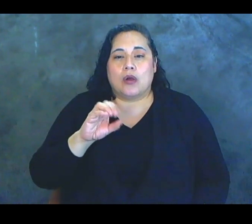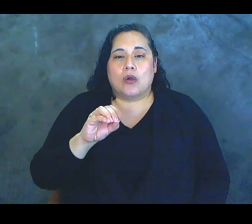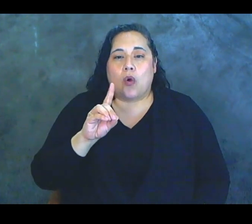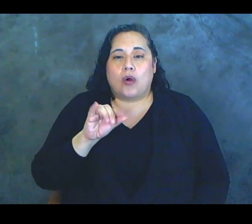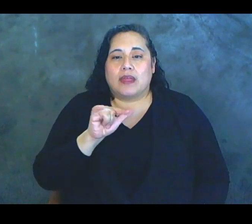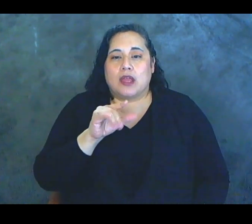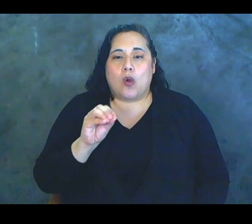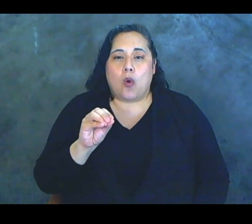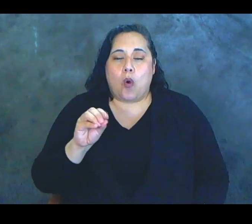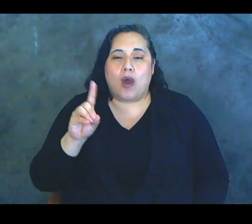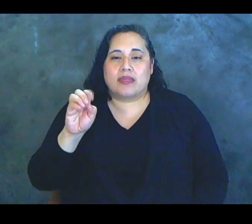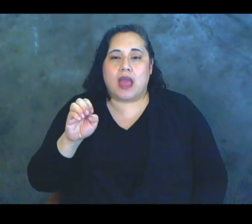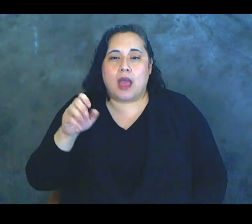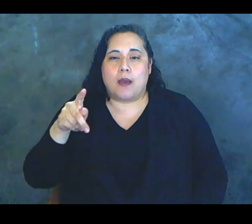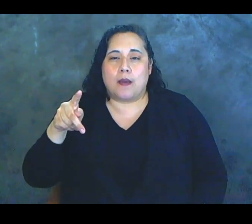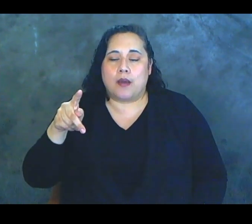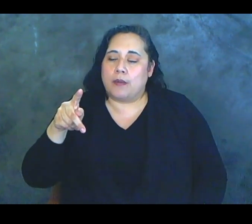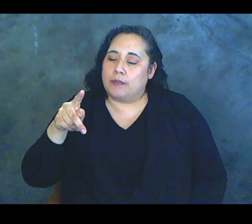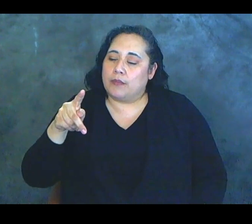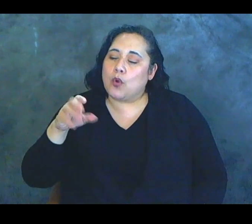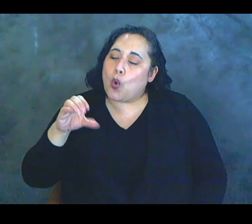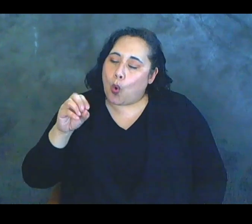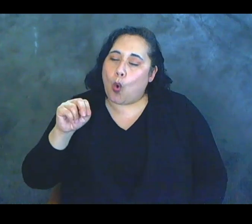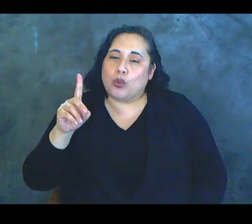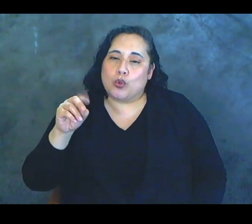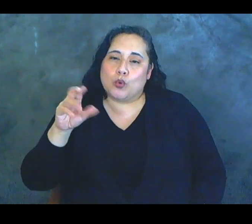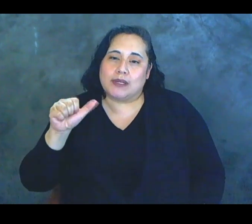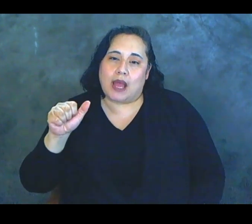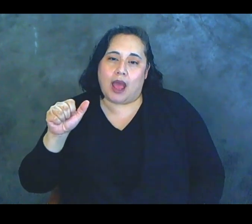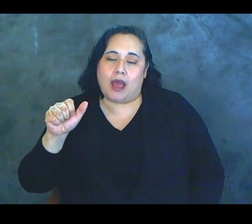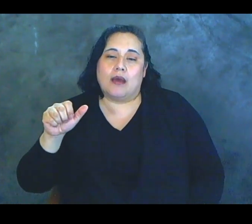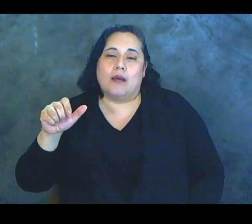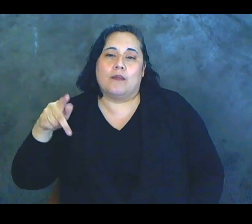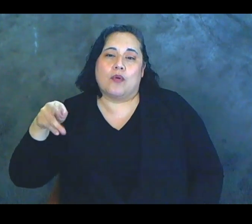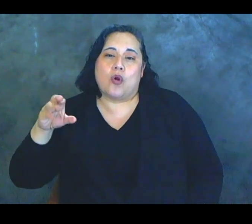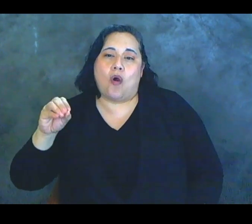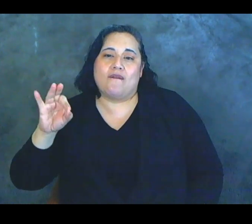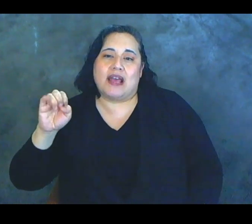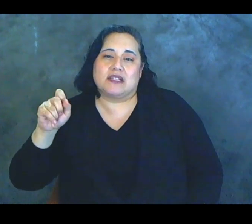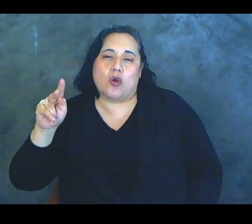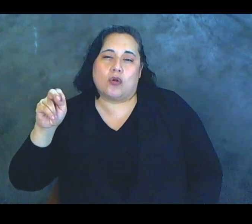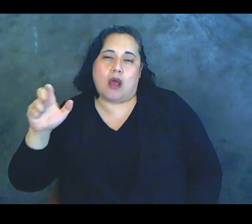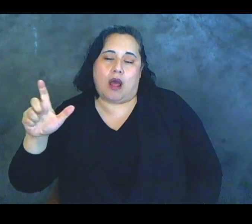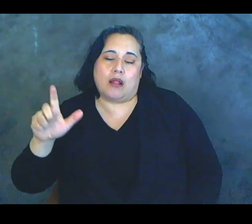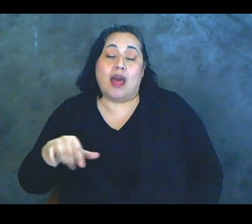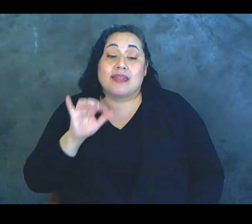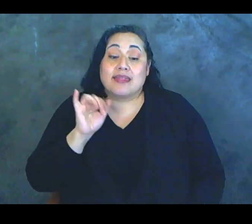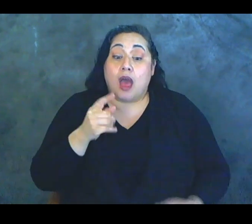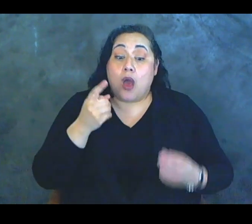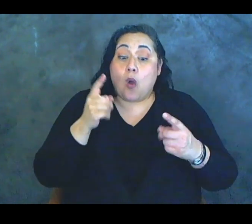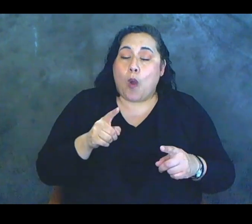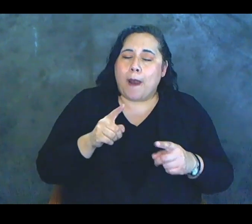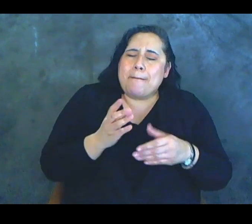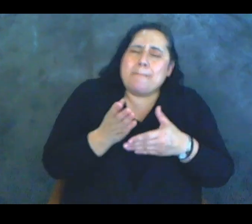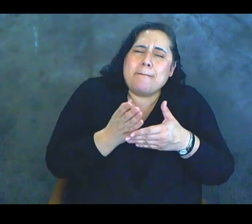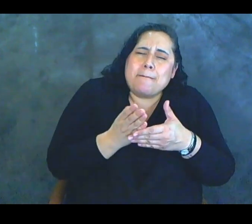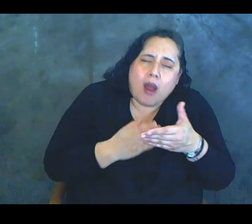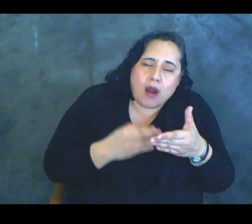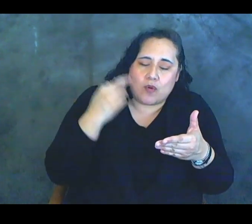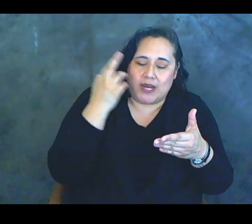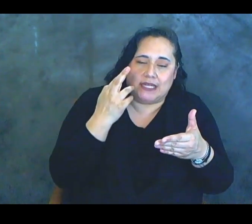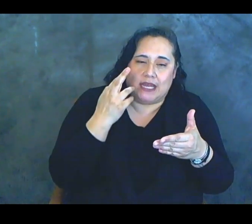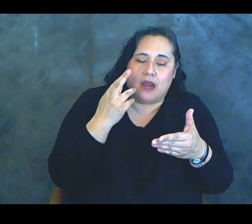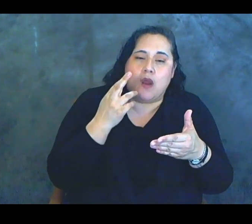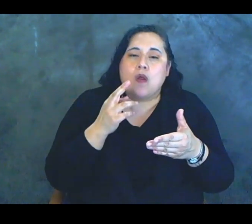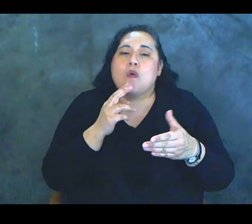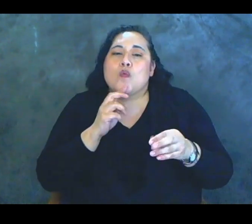En este tiempo es cuando se desarrolló parcialmente en respuesta a esos ayudantes que